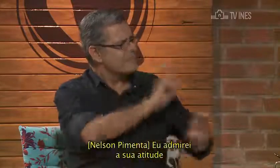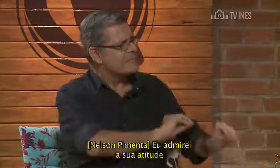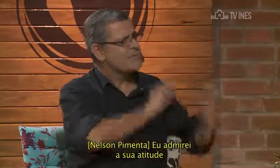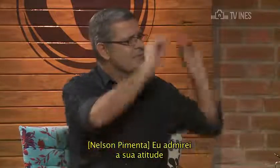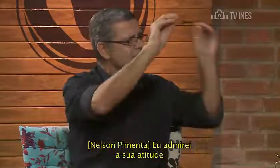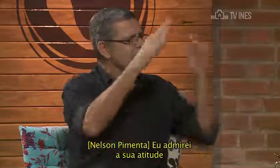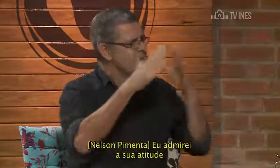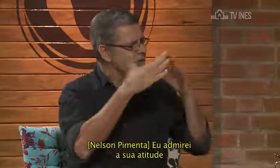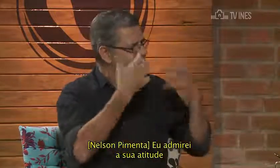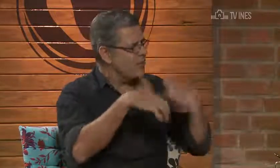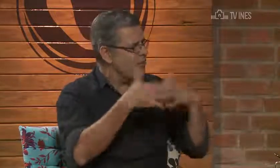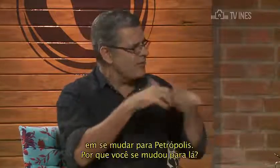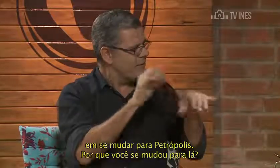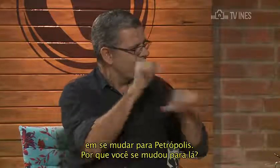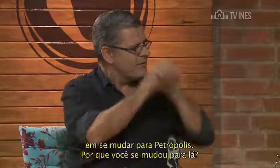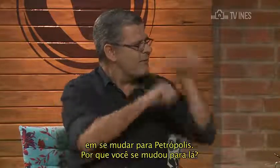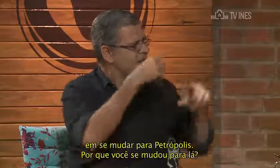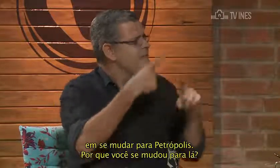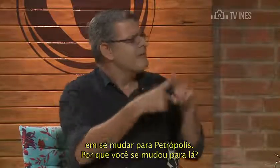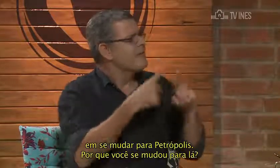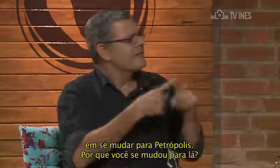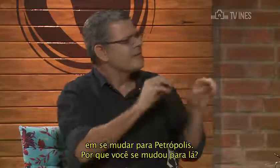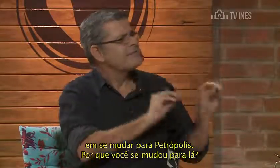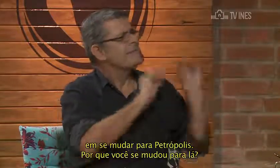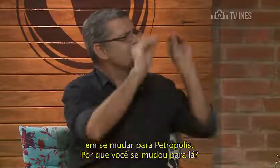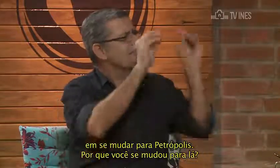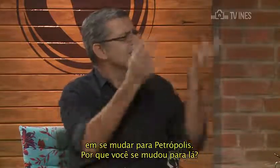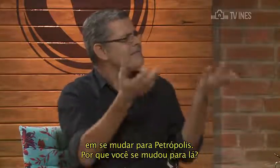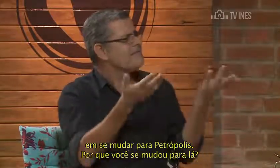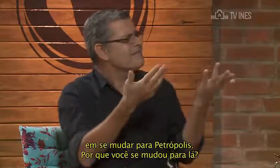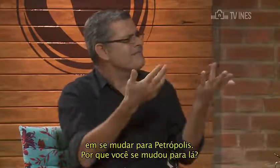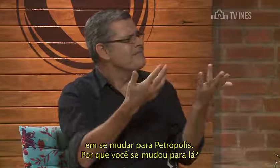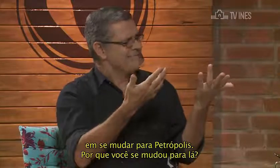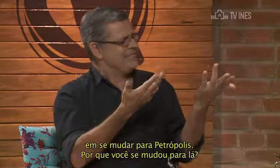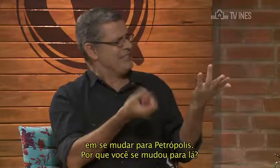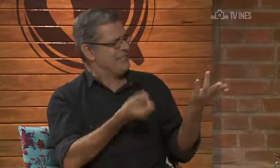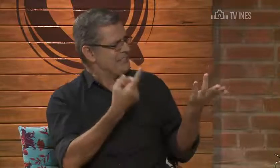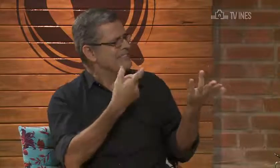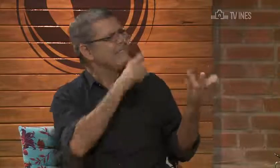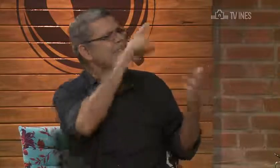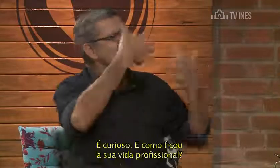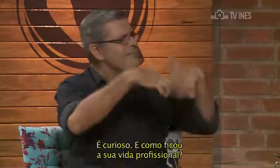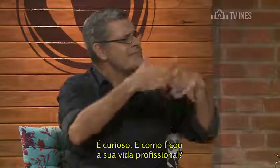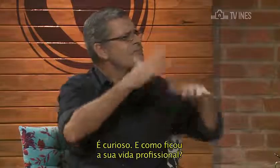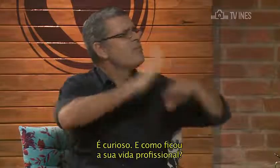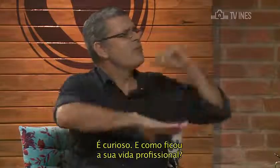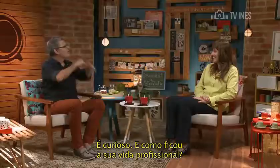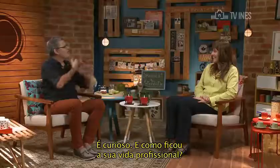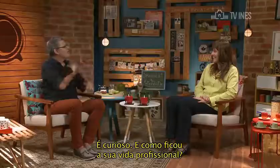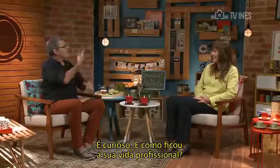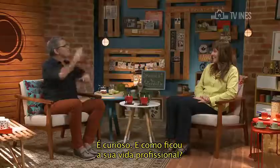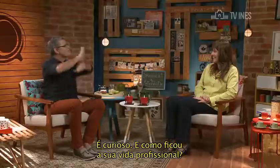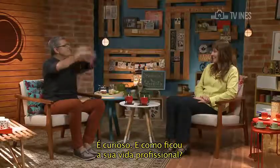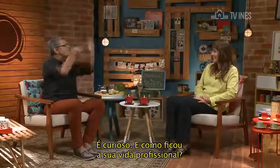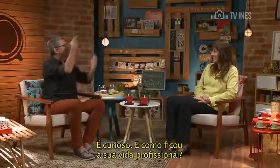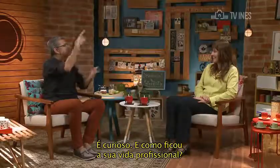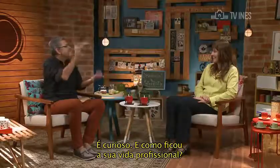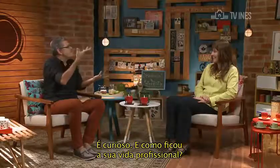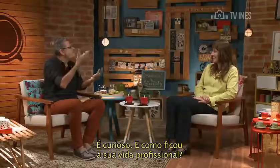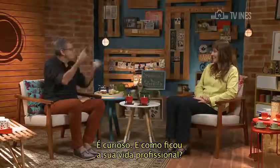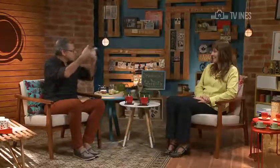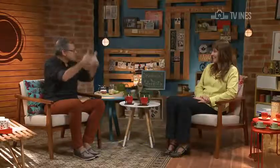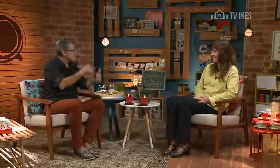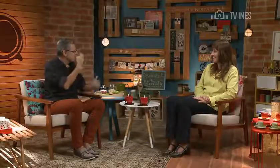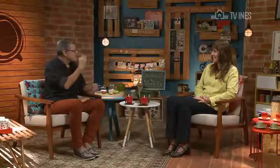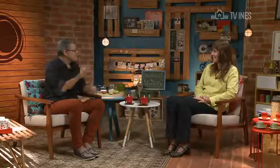Eu admirei a sua atitude em se mudar para Petrópolis. Por que você se mudou para lá? É curioso. E como ficou a sua